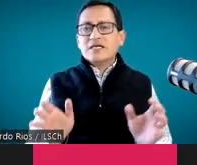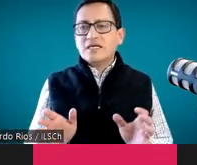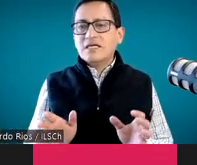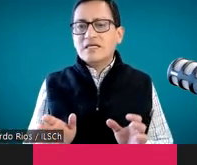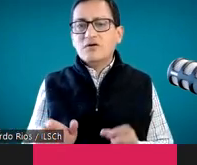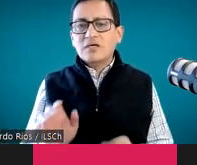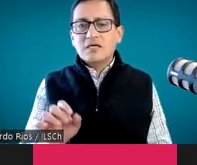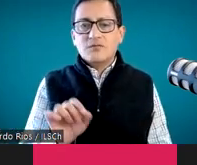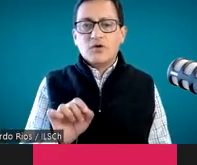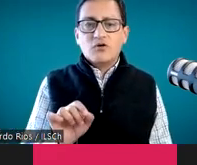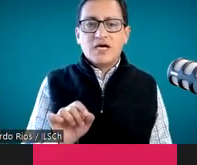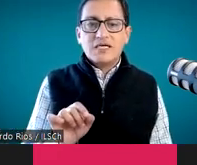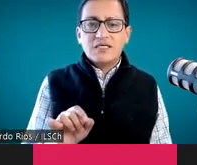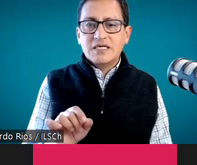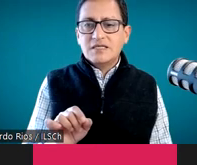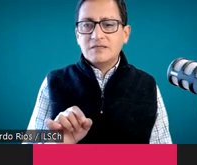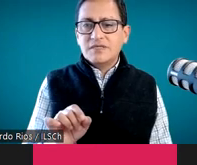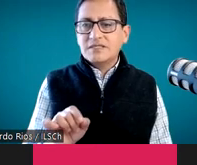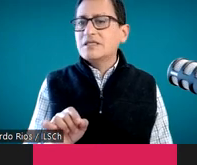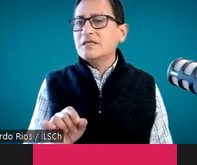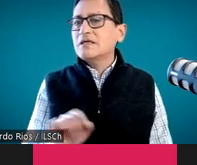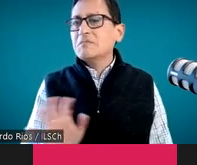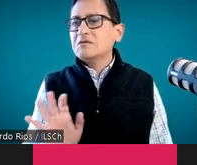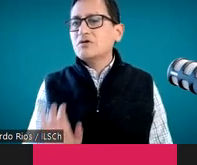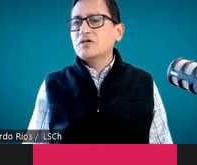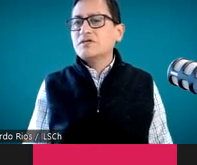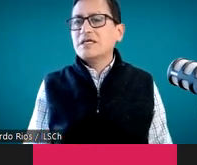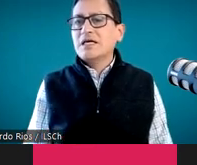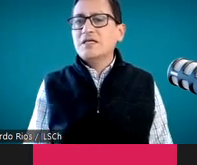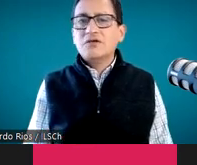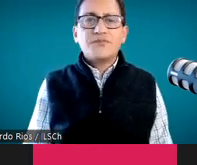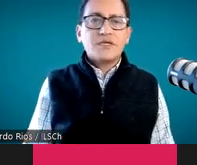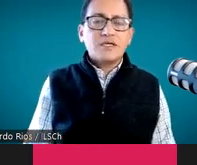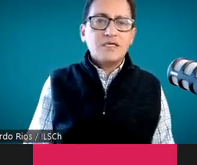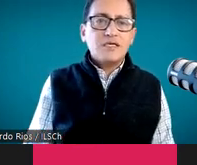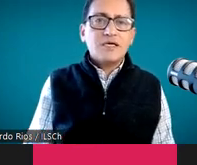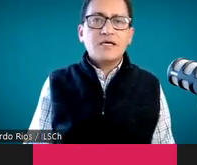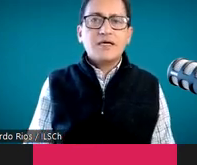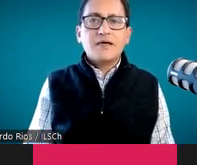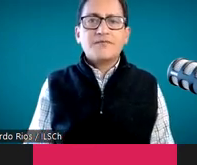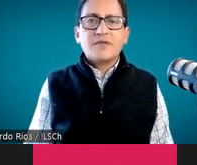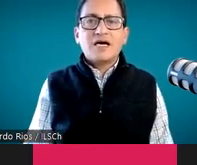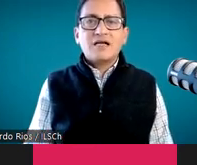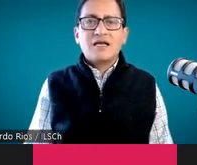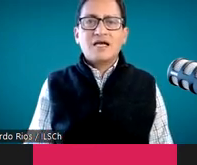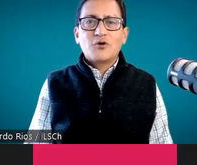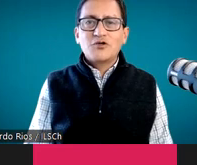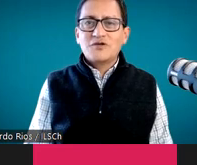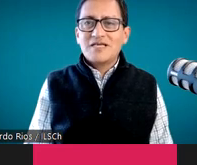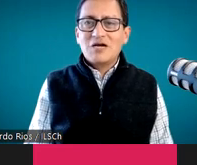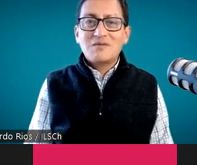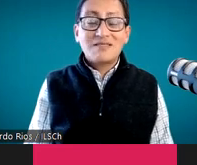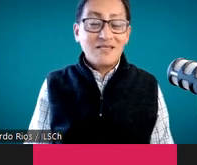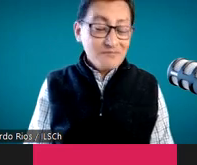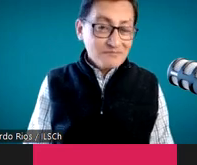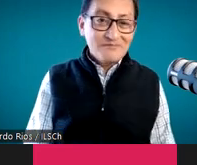que no se han registrado, que puedan colocar en el chat presente, nada más. Con eso ya queda listo. Y le aprovecho de